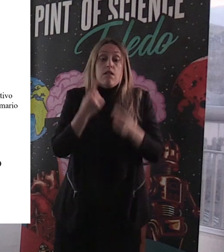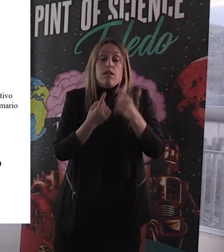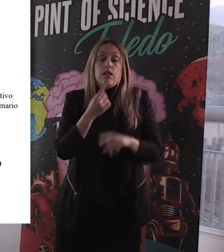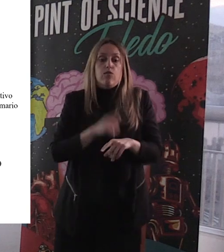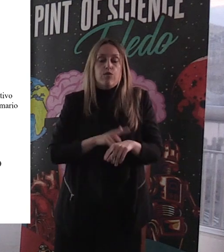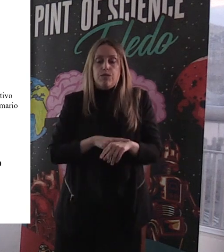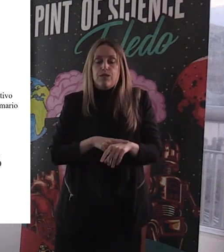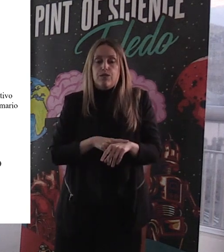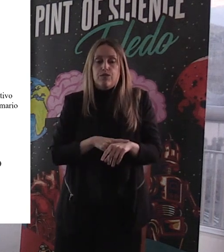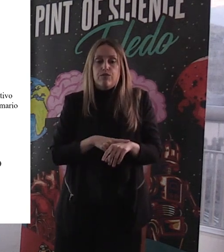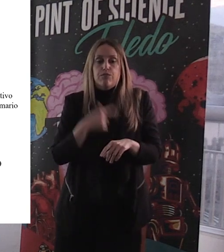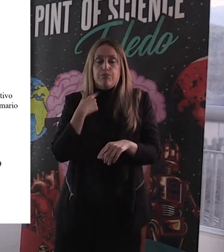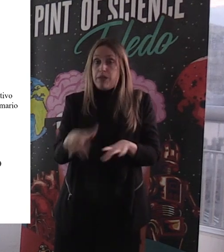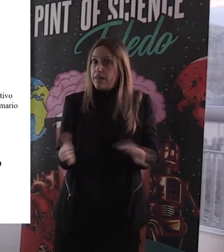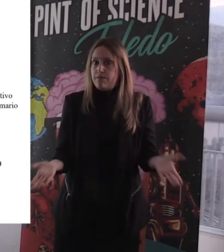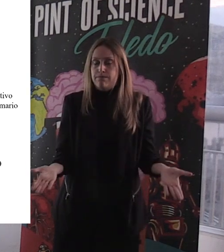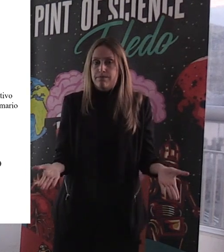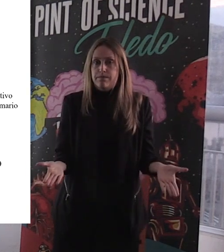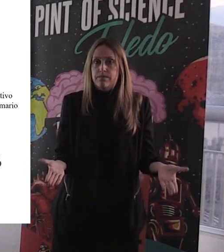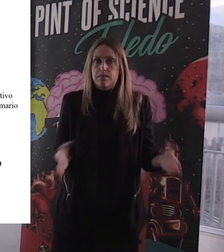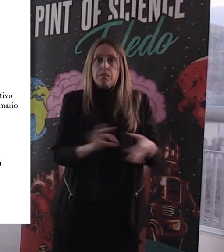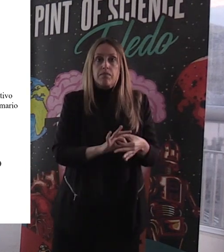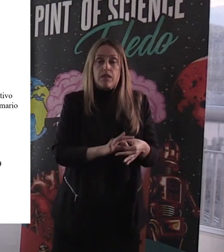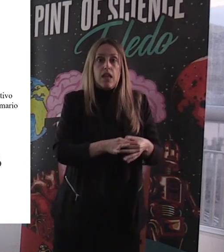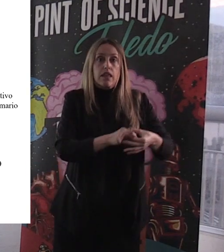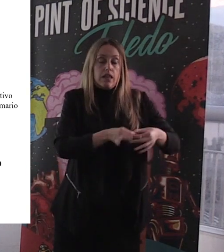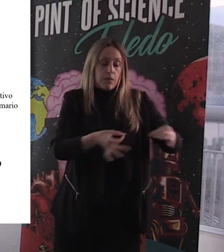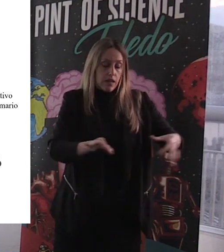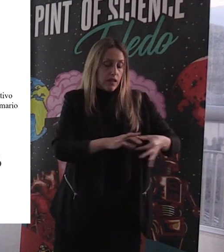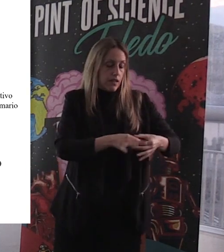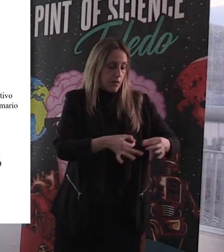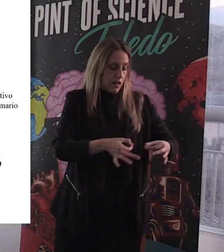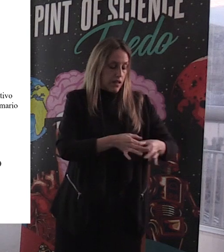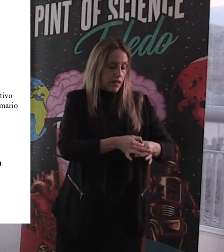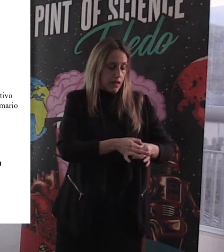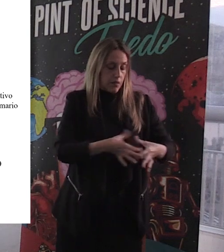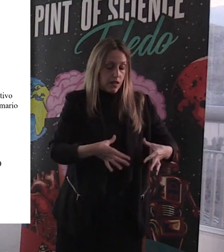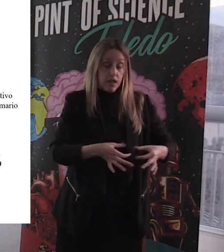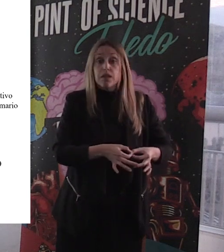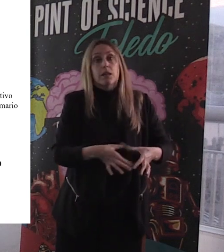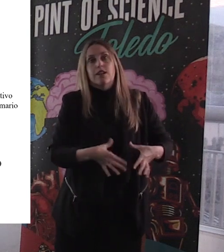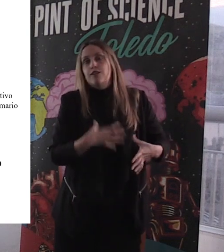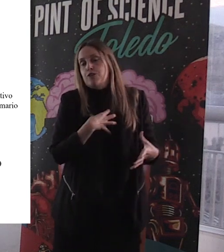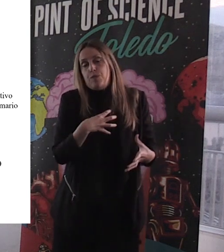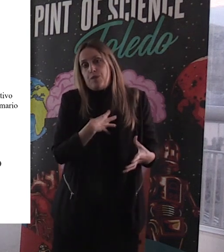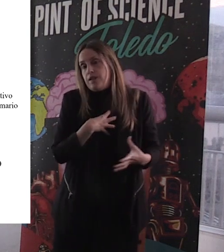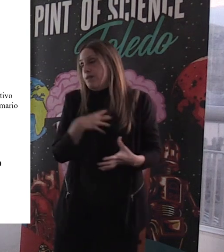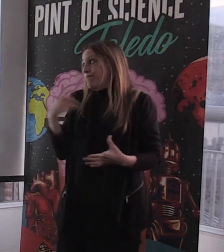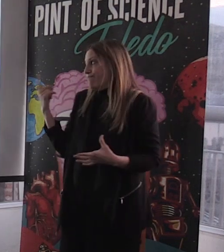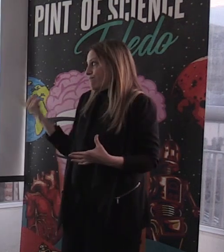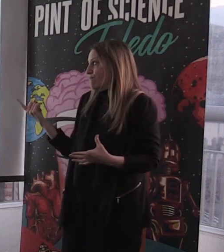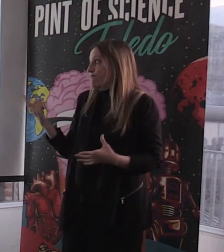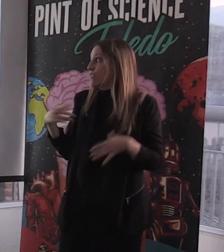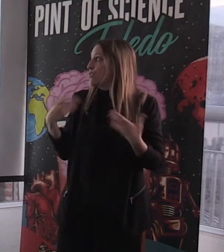a perder esto y no van a dividirse más, sino entran en la apoptosis, la